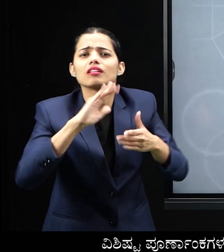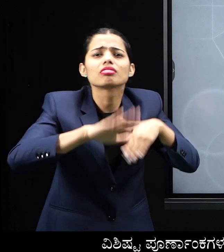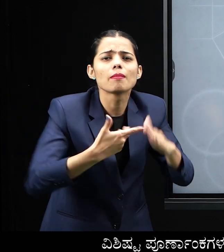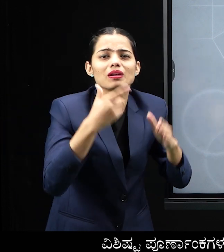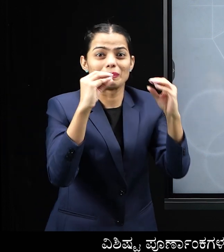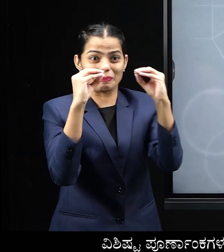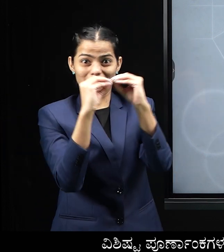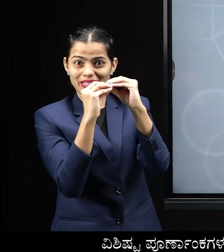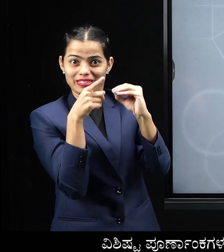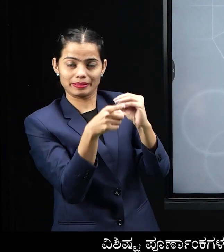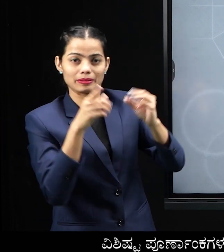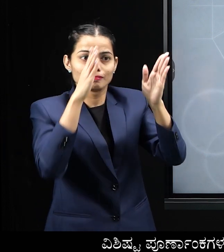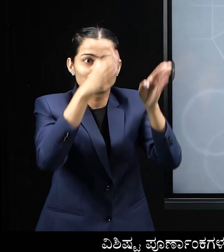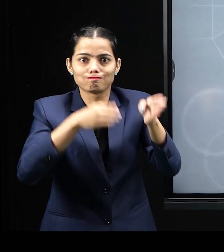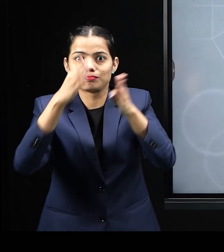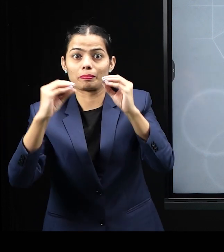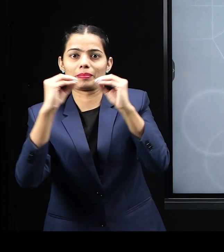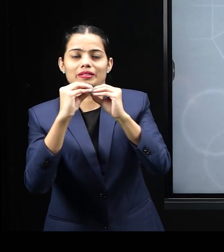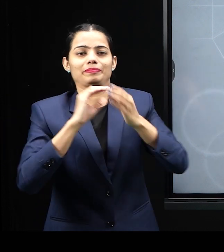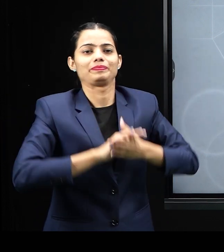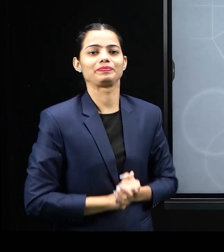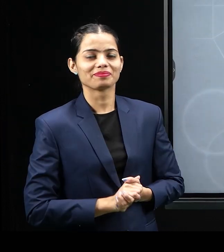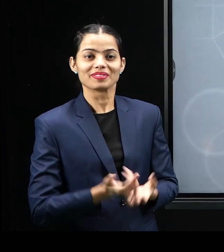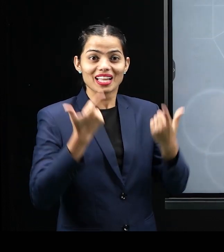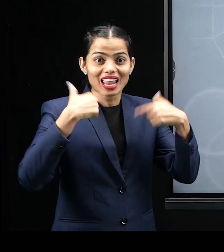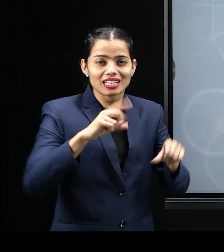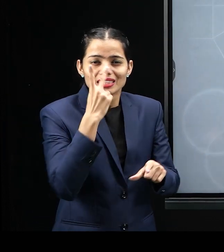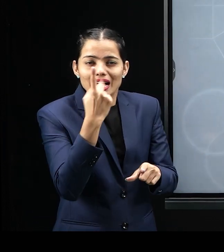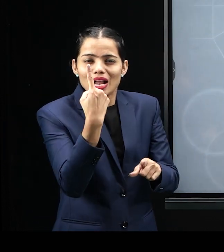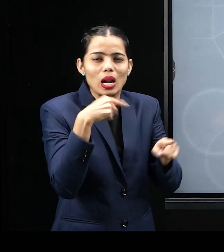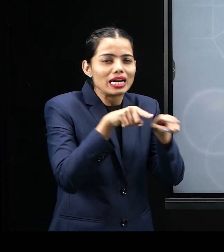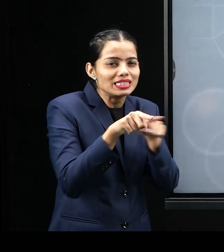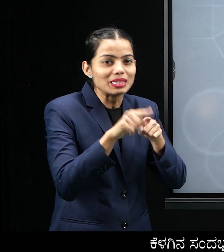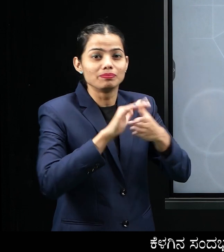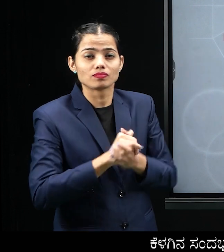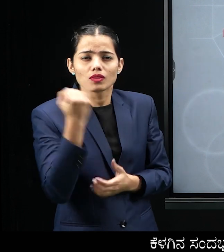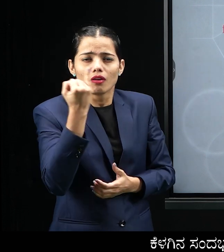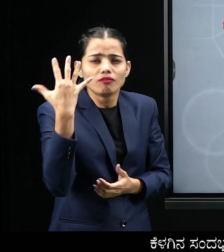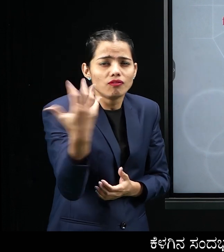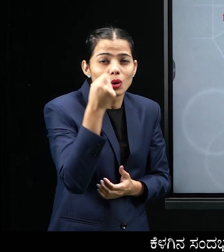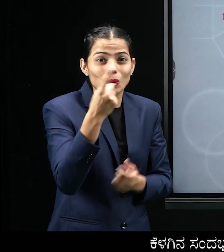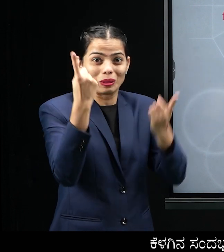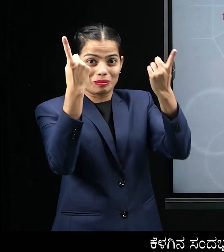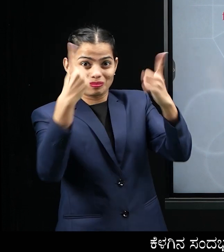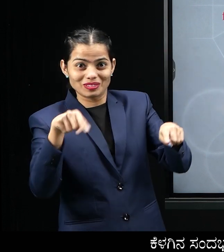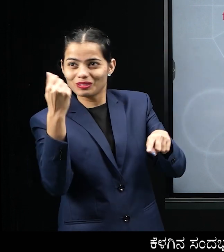ಉದಾಹರಣೆ: ಕೆಳಗಿನ ಸಂದರ್ಭಗಳಲ್ಲಿ ಎ ಅನ್ನು ಬಿ